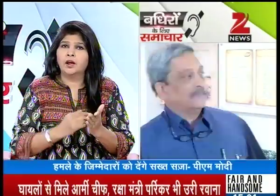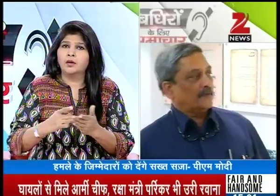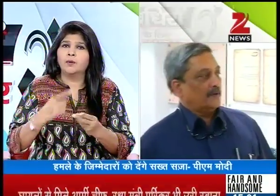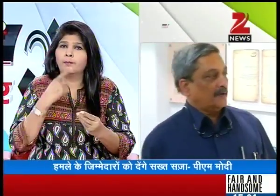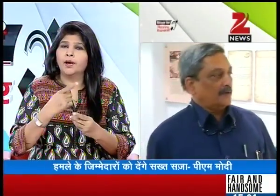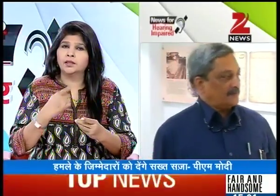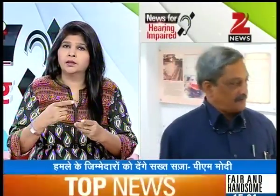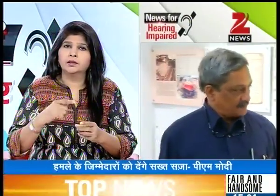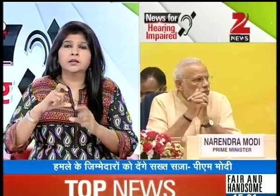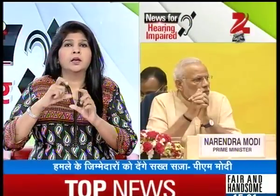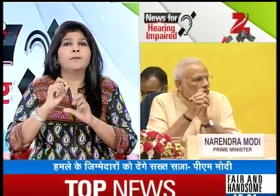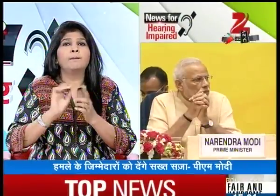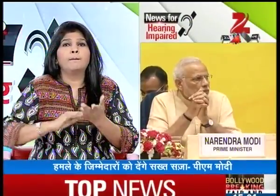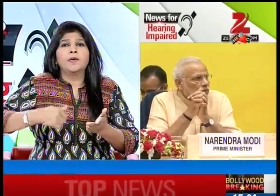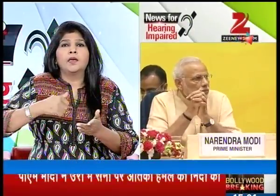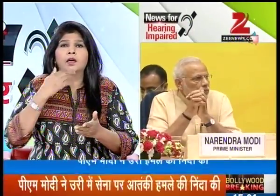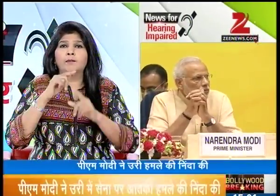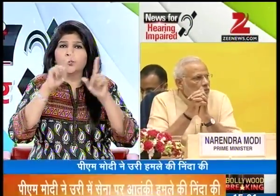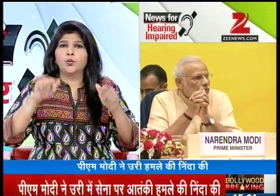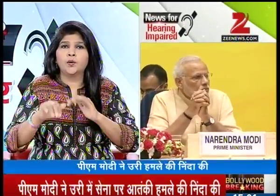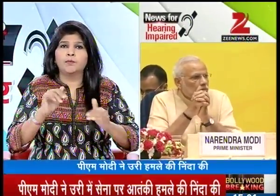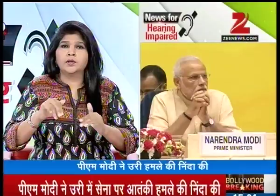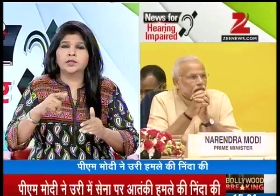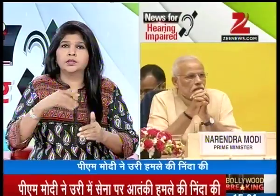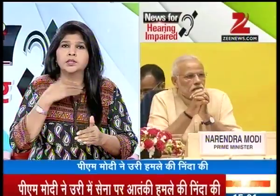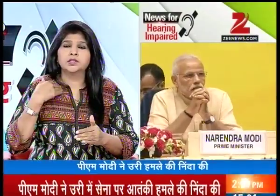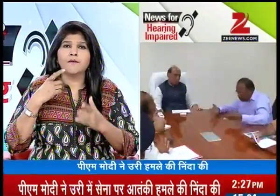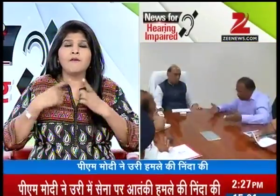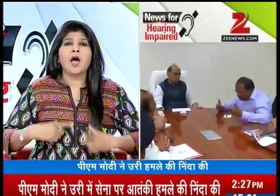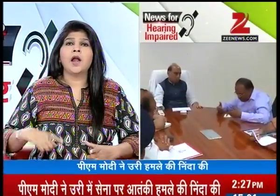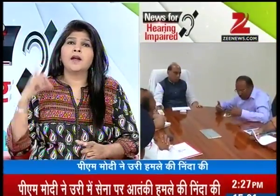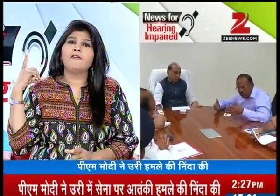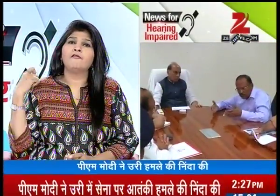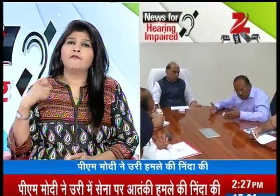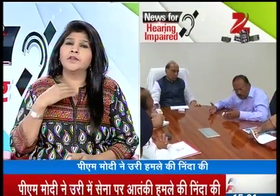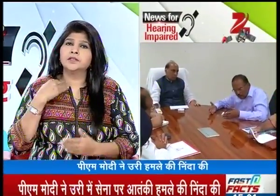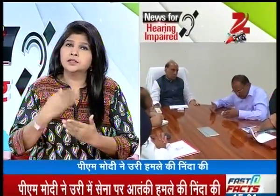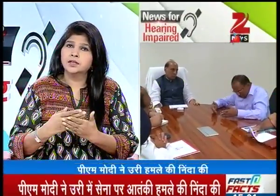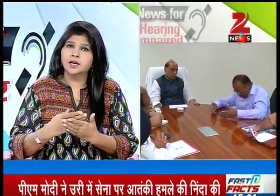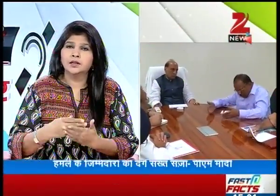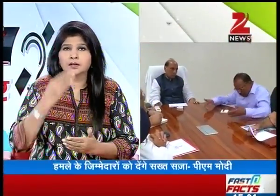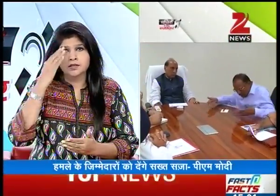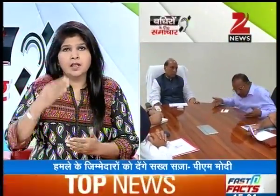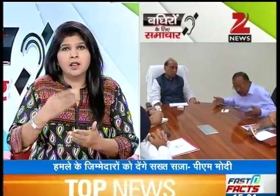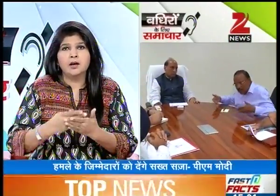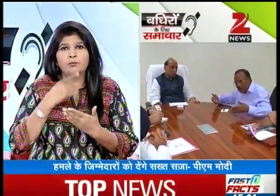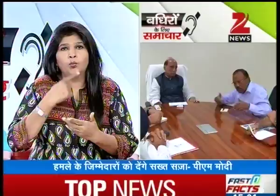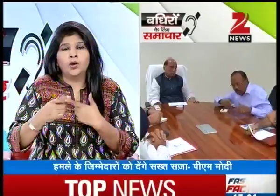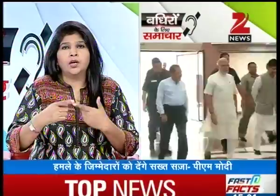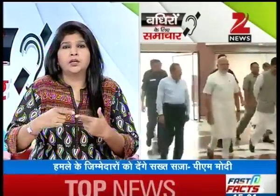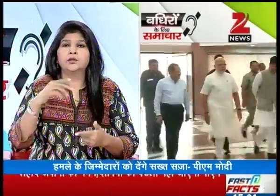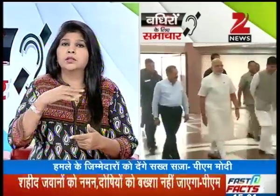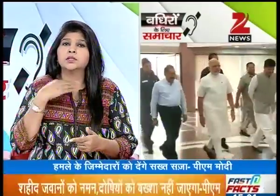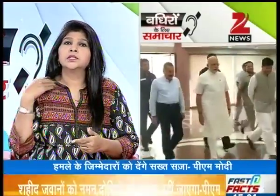की बात कही। पीएम मोदी ने ट्वीट कर हमले में शहीद जवानों की शहादत को सलाम किया और